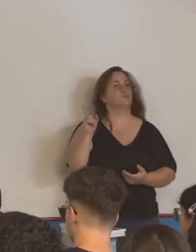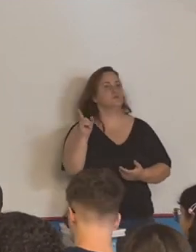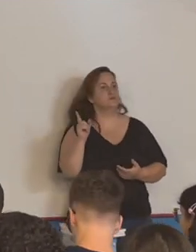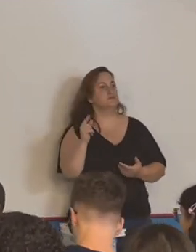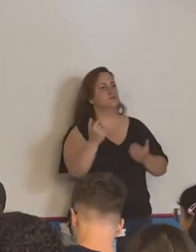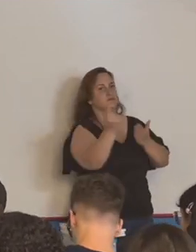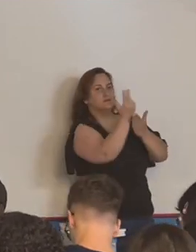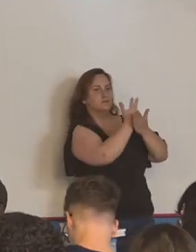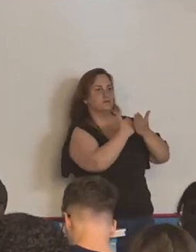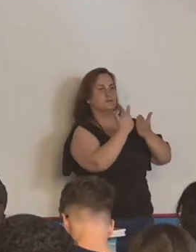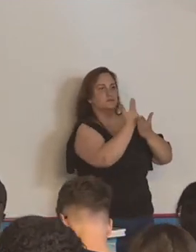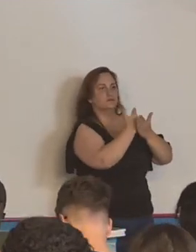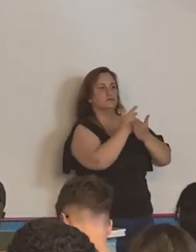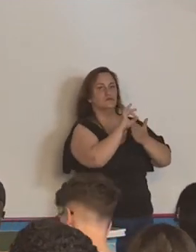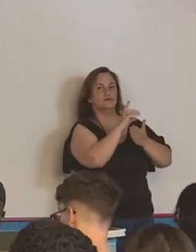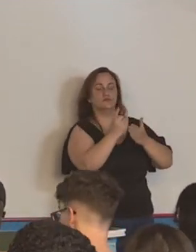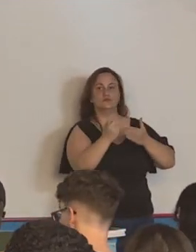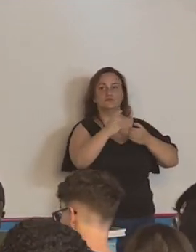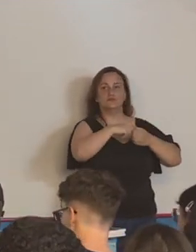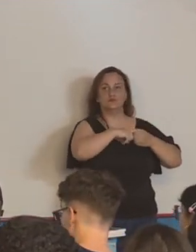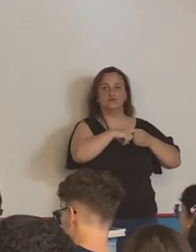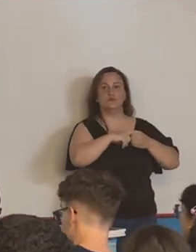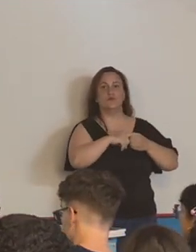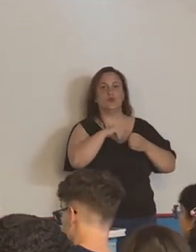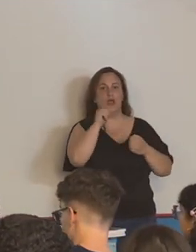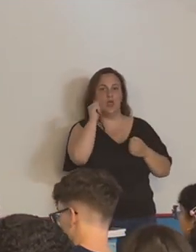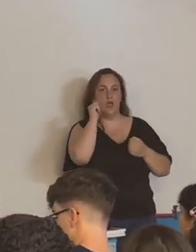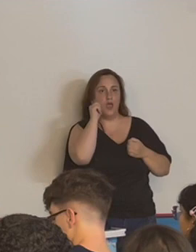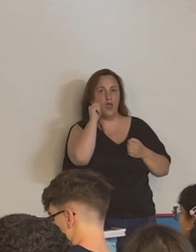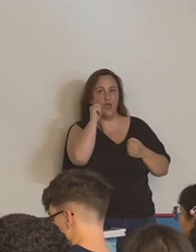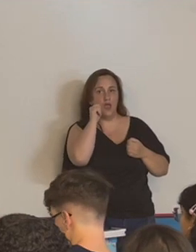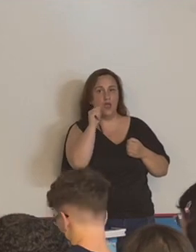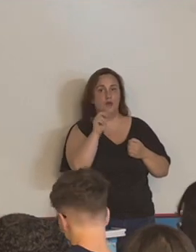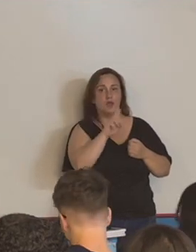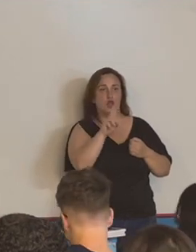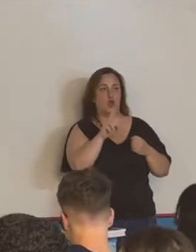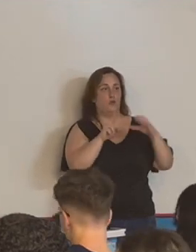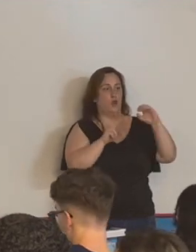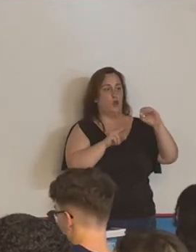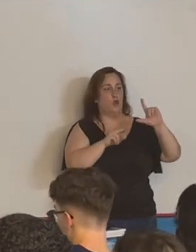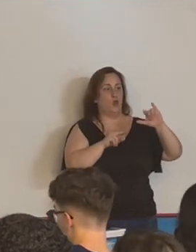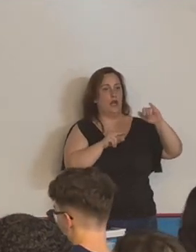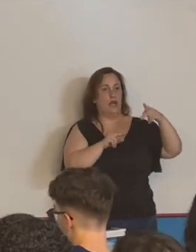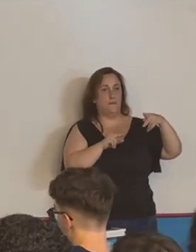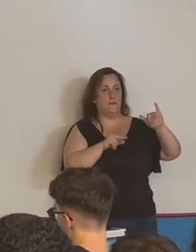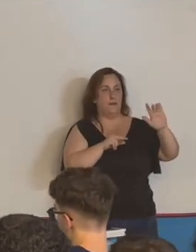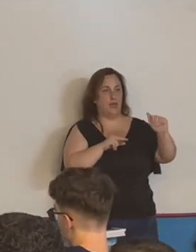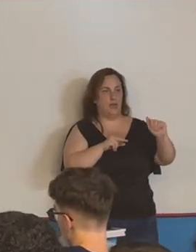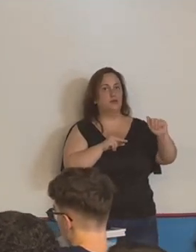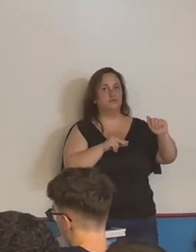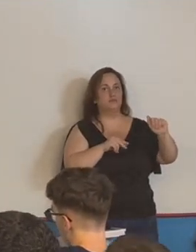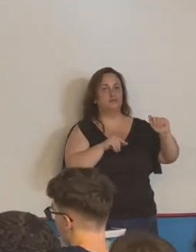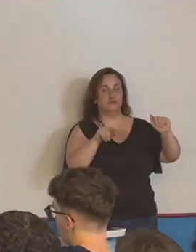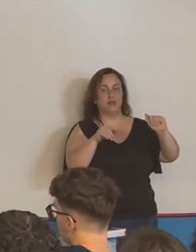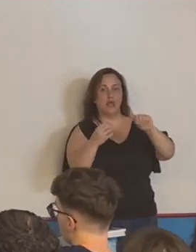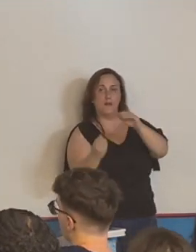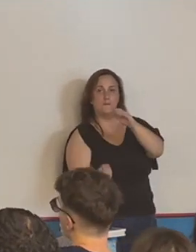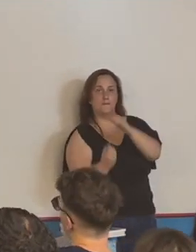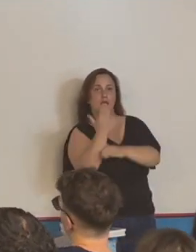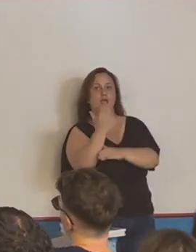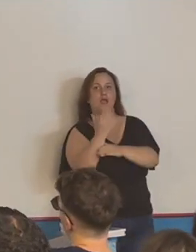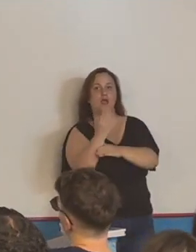Aí essa tela, e aí só para, né, voltar, o nome dessa tela do Manet é Olympia, e o nome dessa